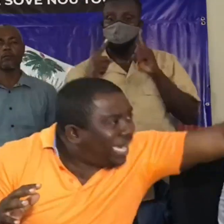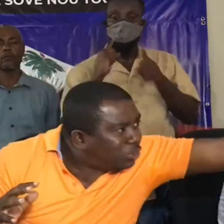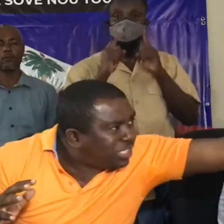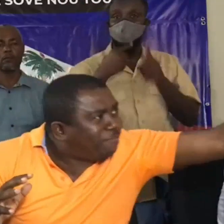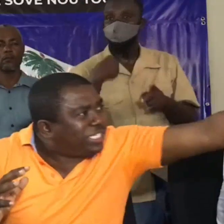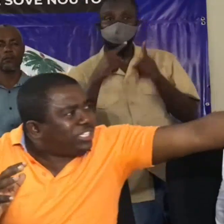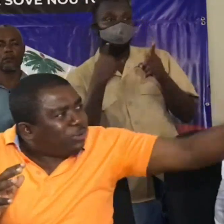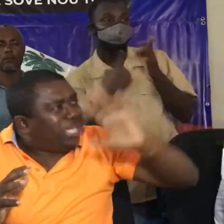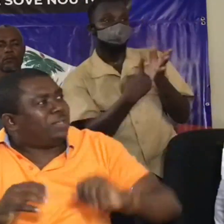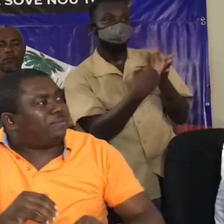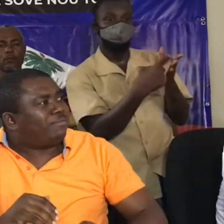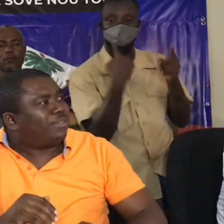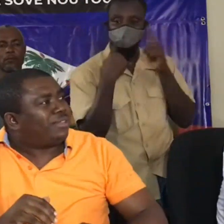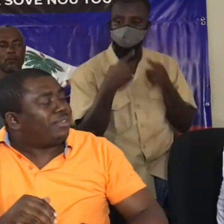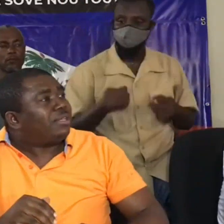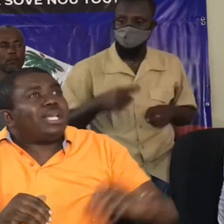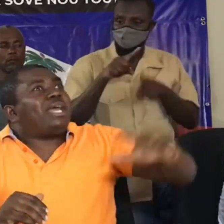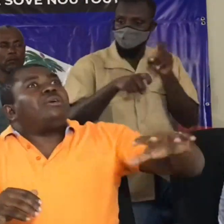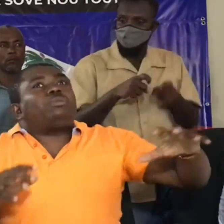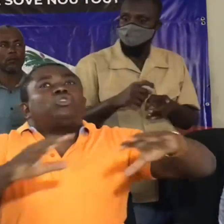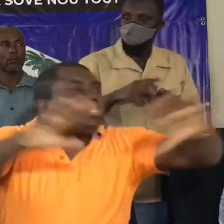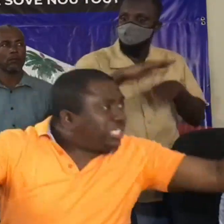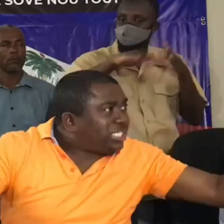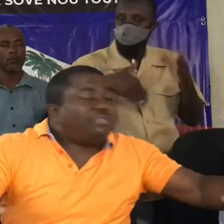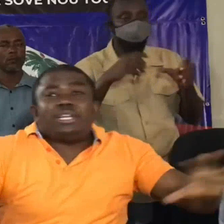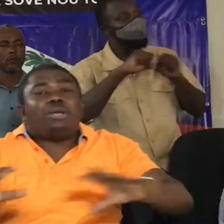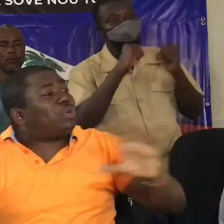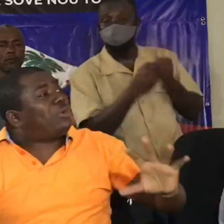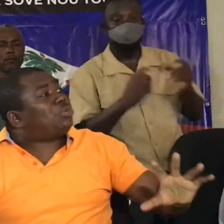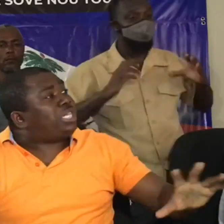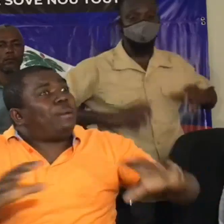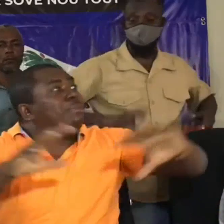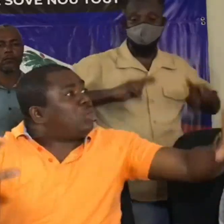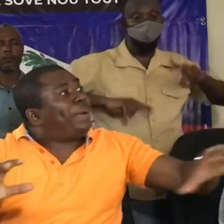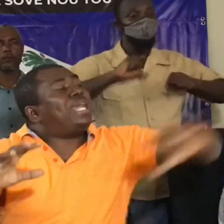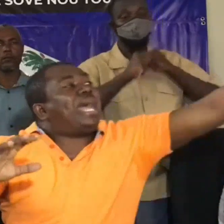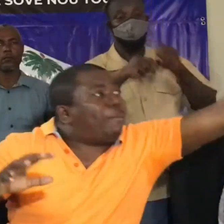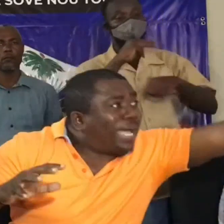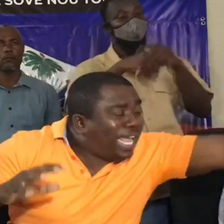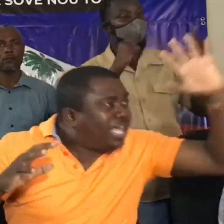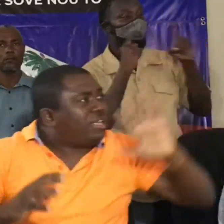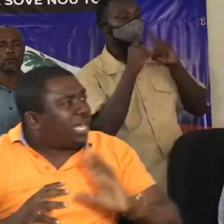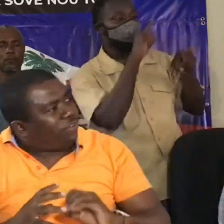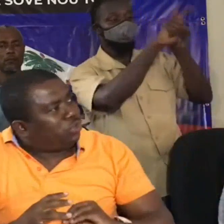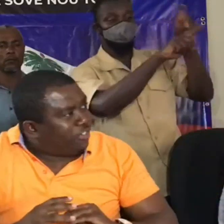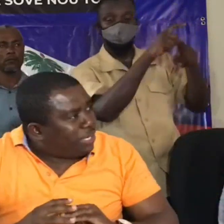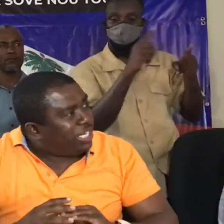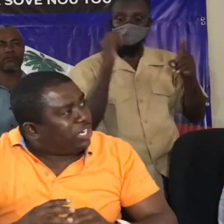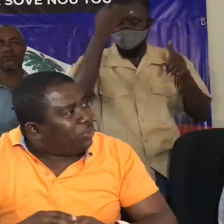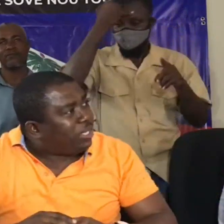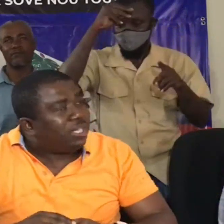elle parle à Joseph Fessenjean lui. Et société civile besoin de négocier, besoin de parler, elle parle avec